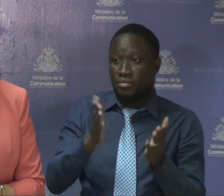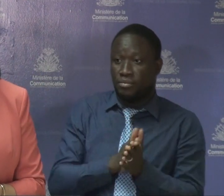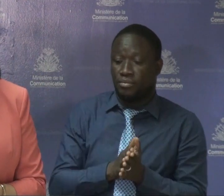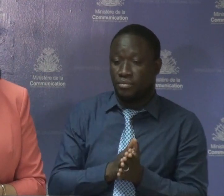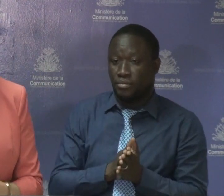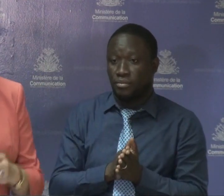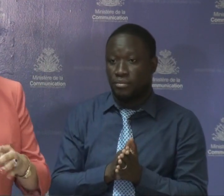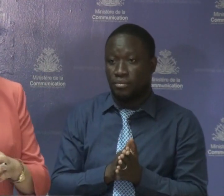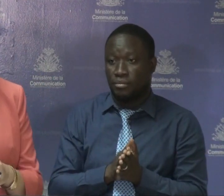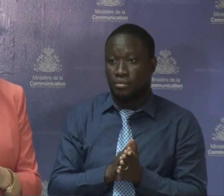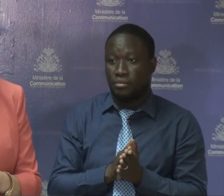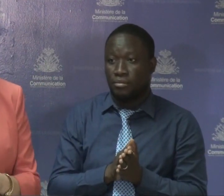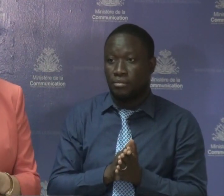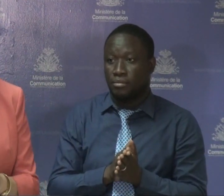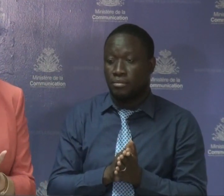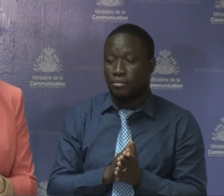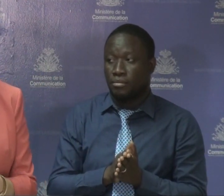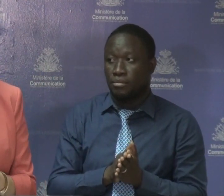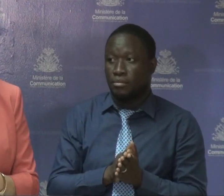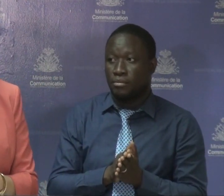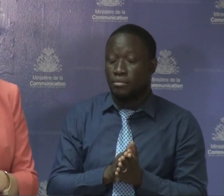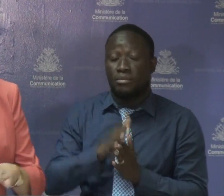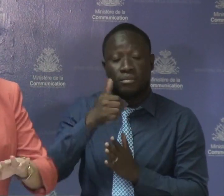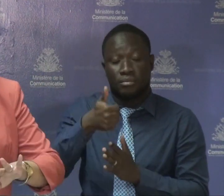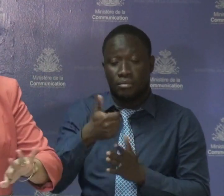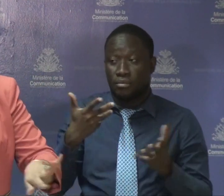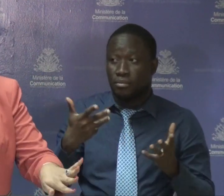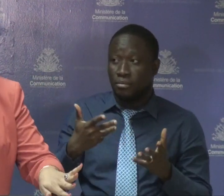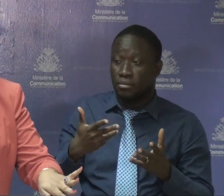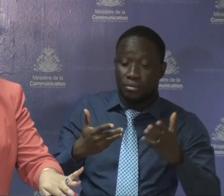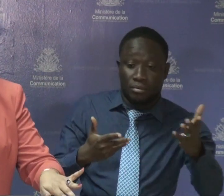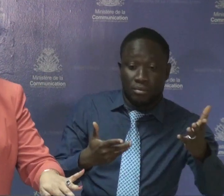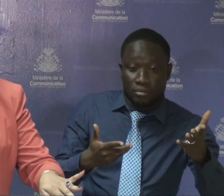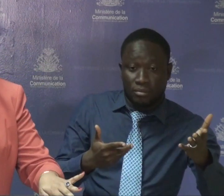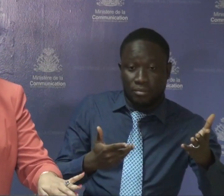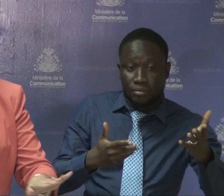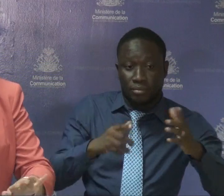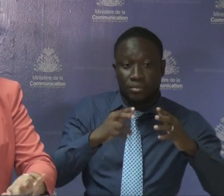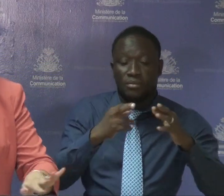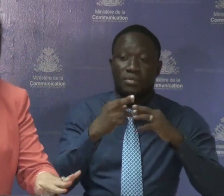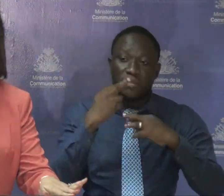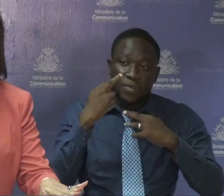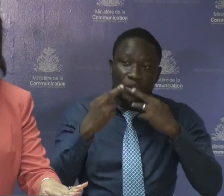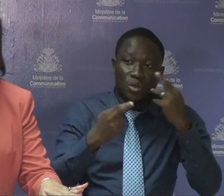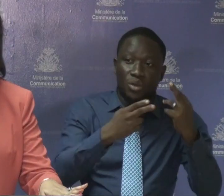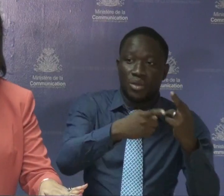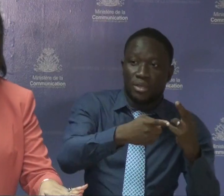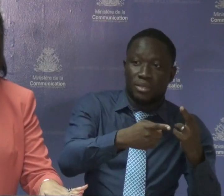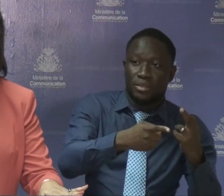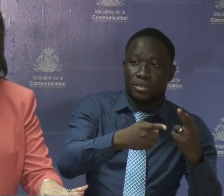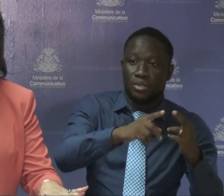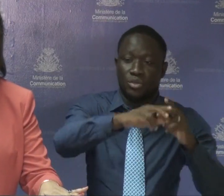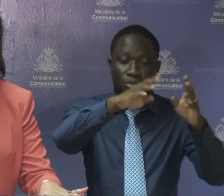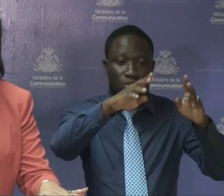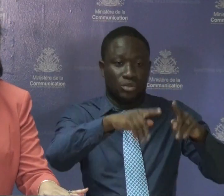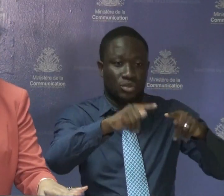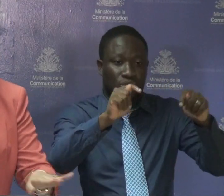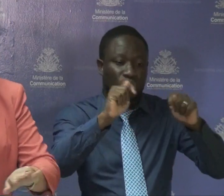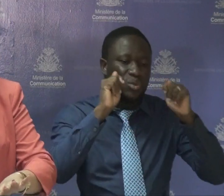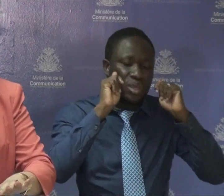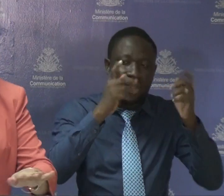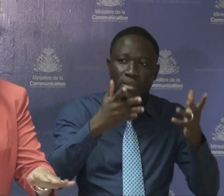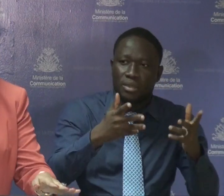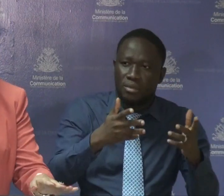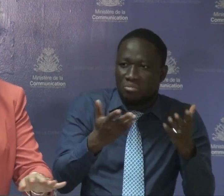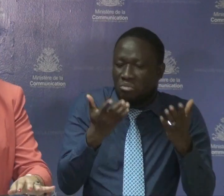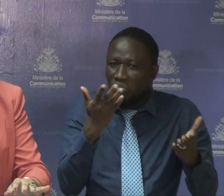tout. Pas qu'il y a rien qui dit ok, d'accord, que demain matin, que là, que y a un restaurant, là, il y a un bloc sanitaire, ici un minimum.